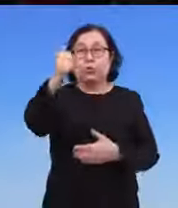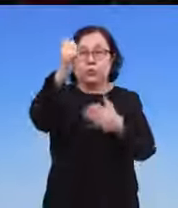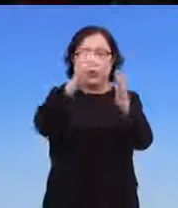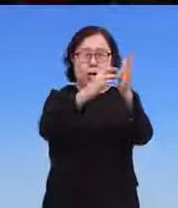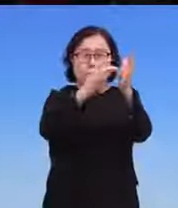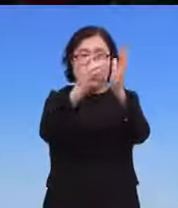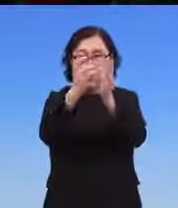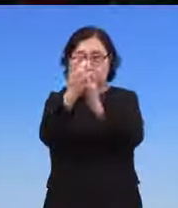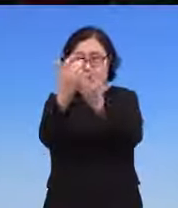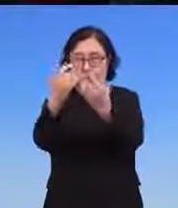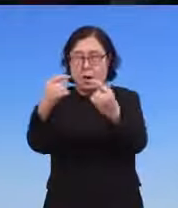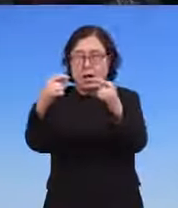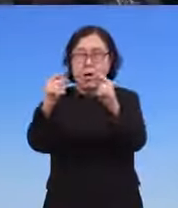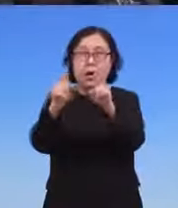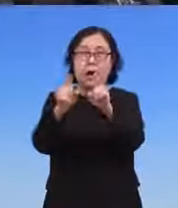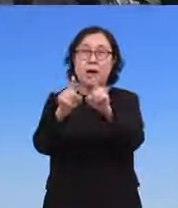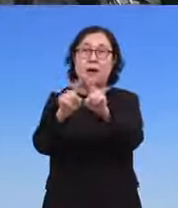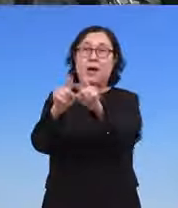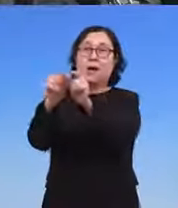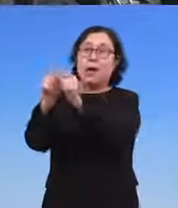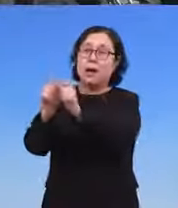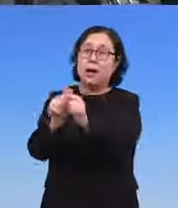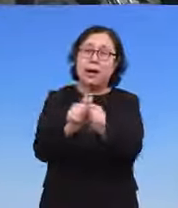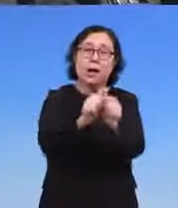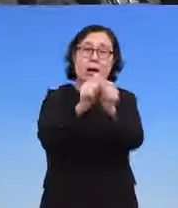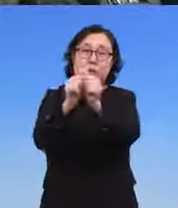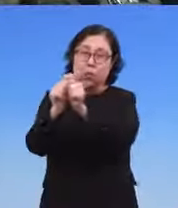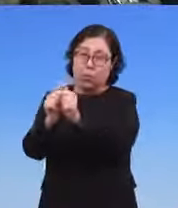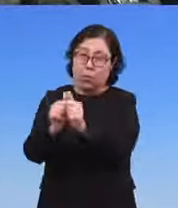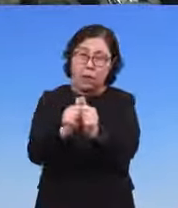주 예수와 동행하니